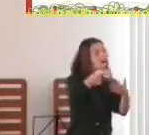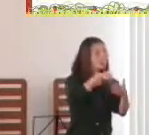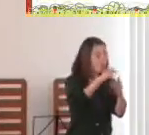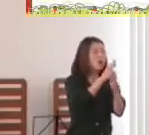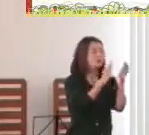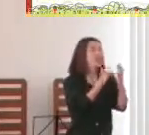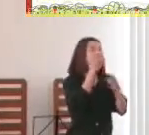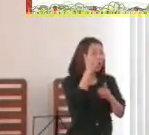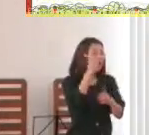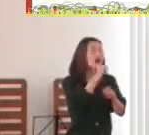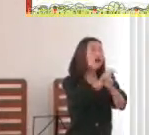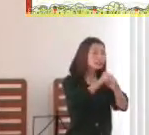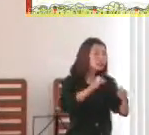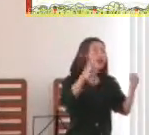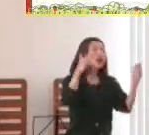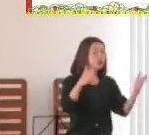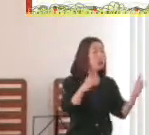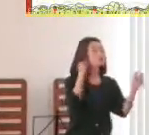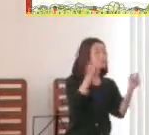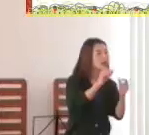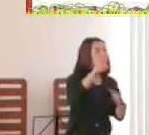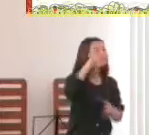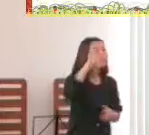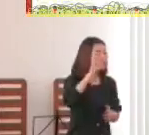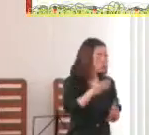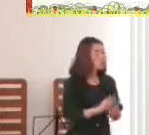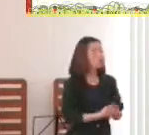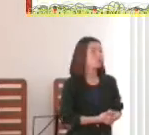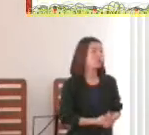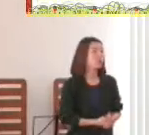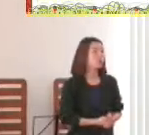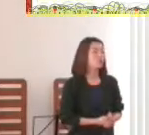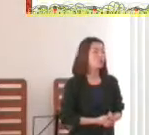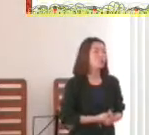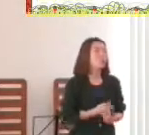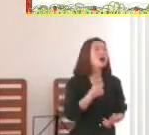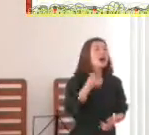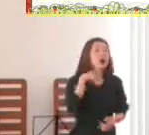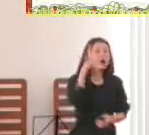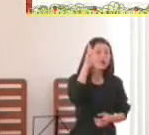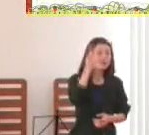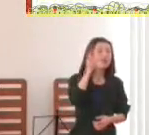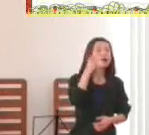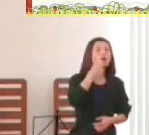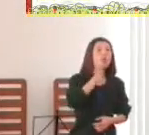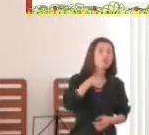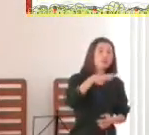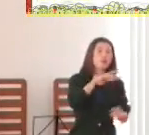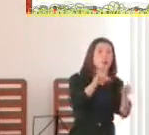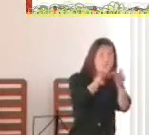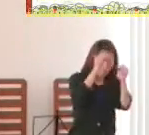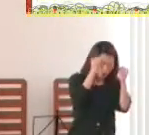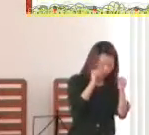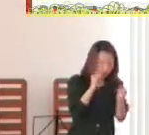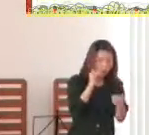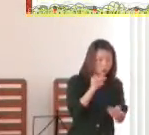って、イエス様と一緒に過ごして、神様は私と共におられるということを確認したんです。